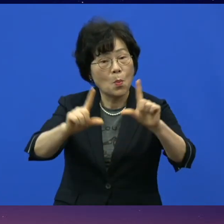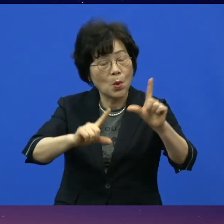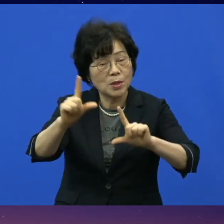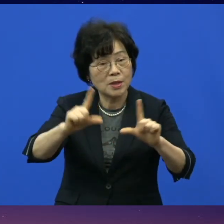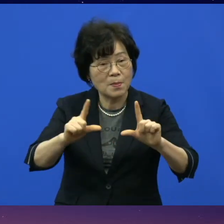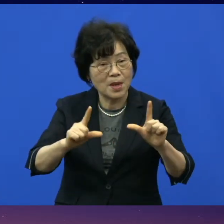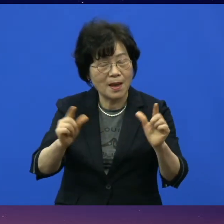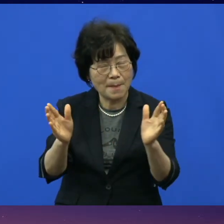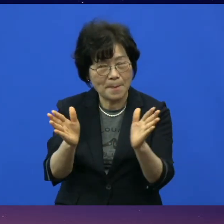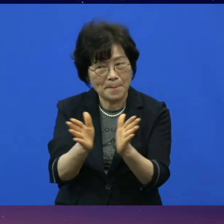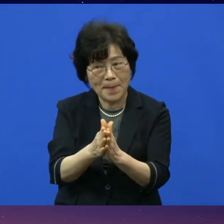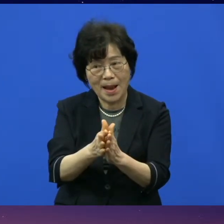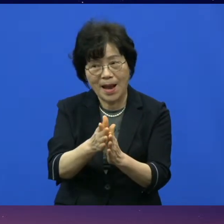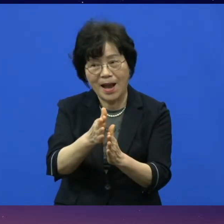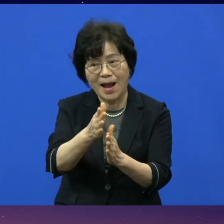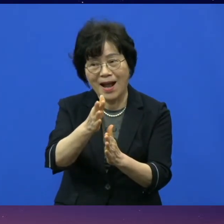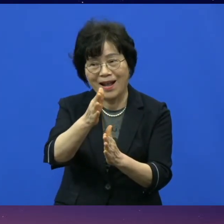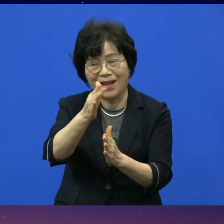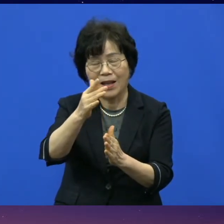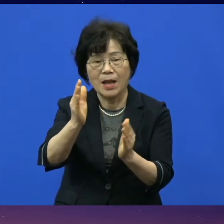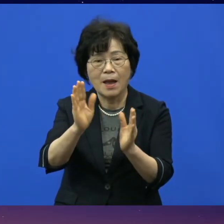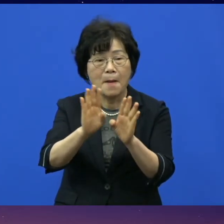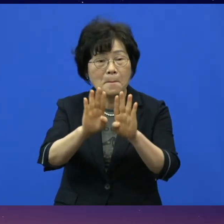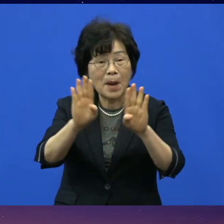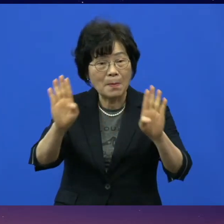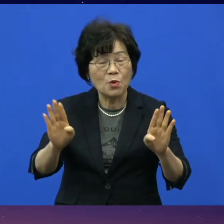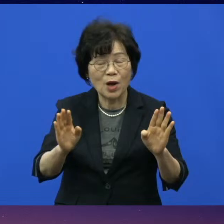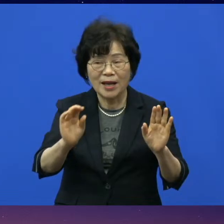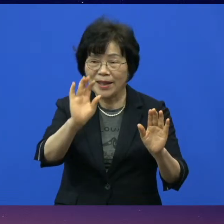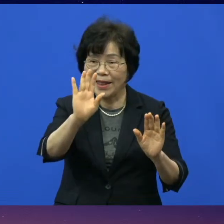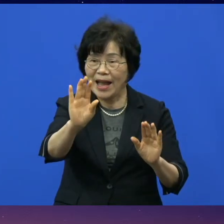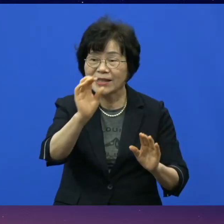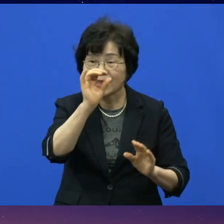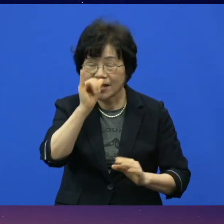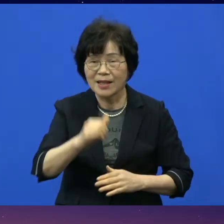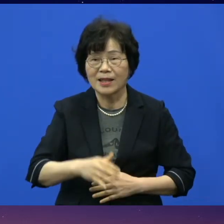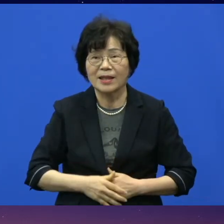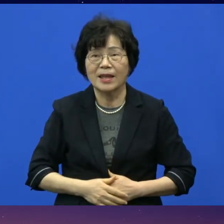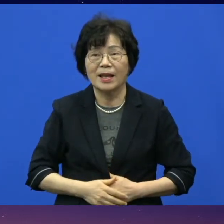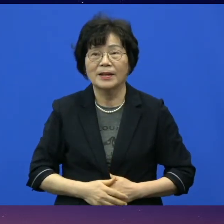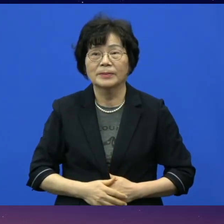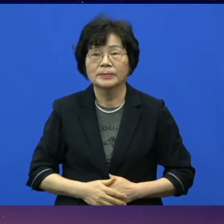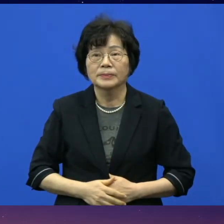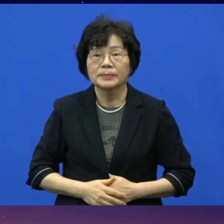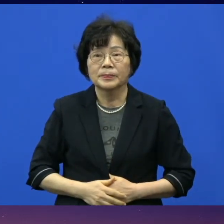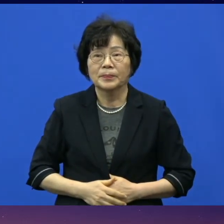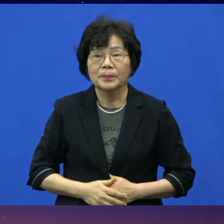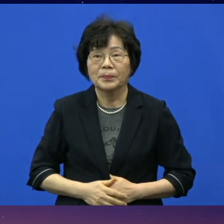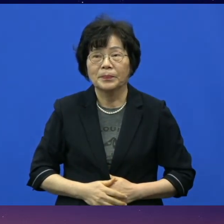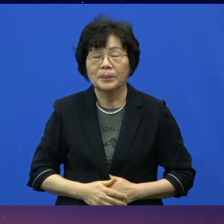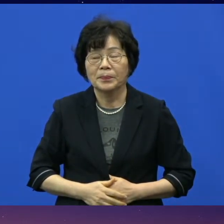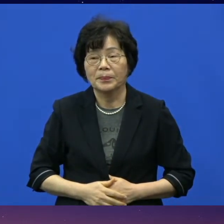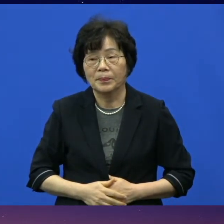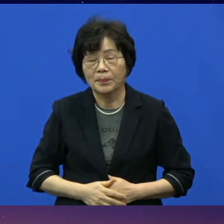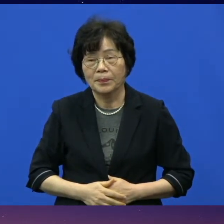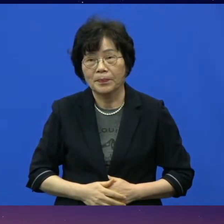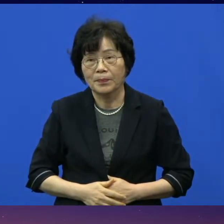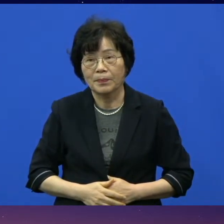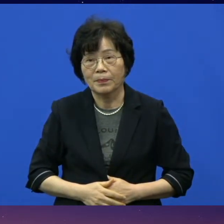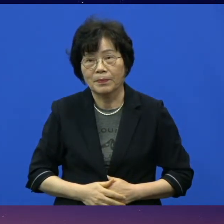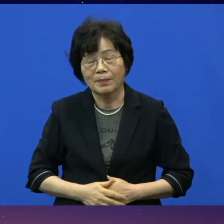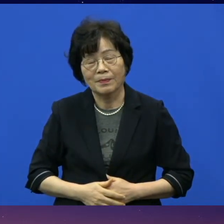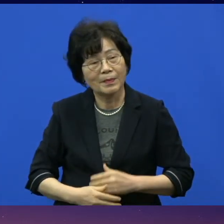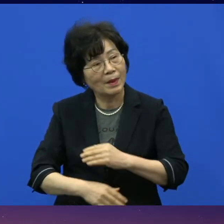대단해요. 최근에도 한 달 전인가 뭐 하여튼 가서 이 달 항아리 유명한 작가가 만든 걸